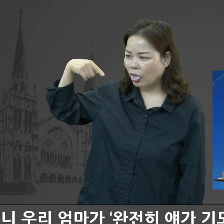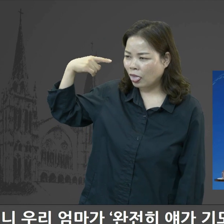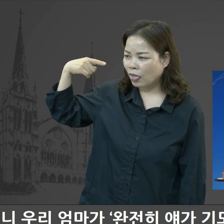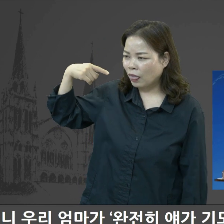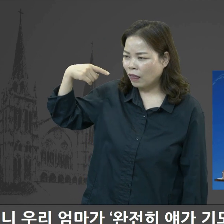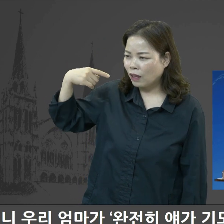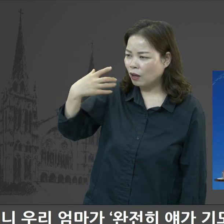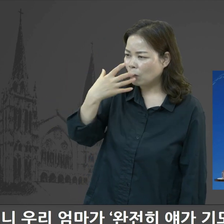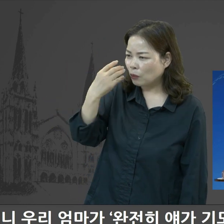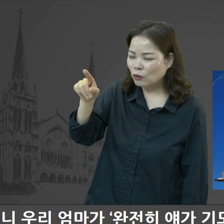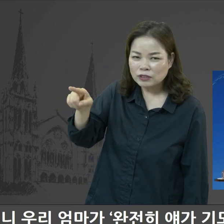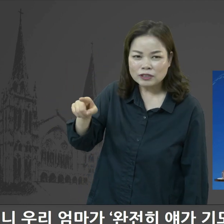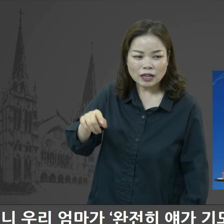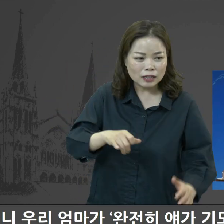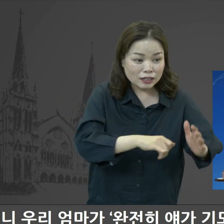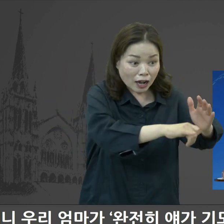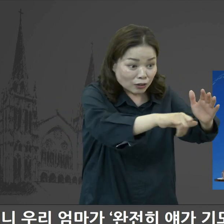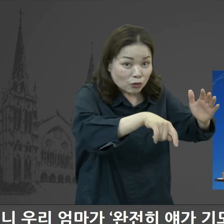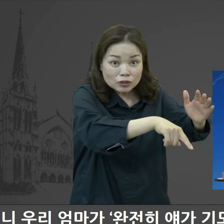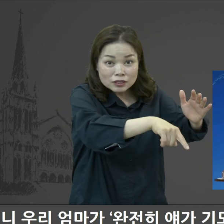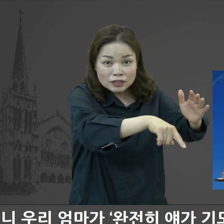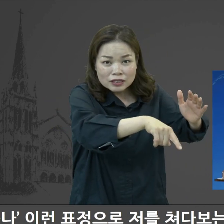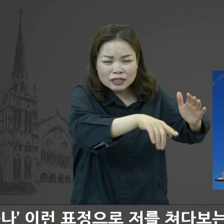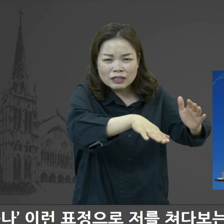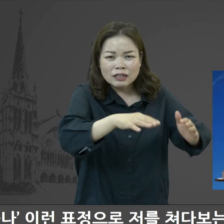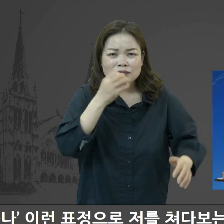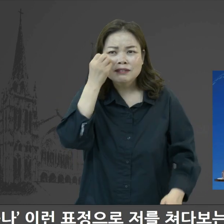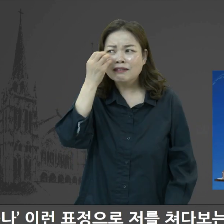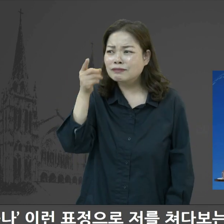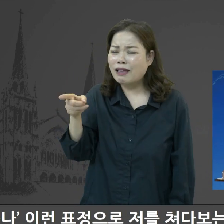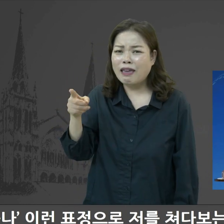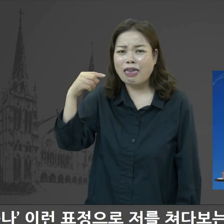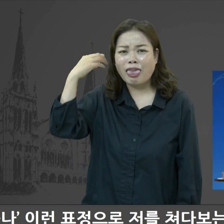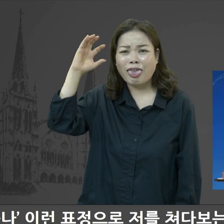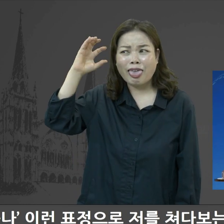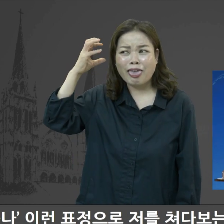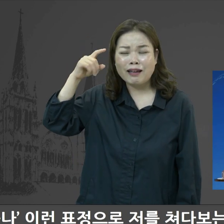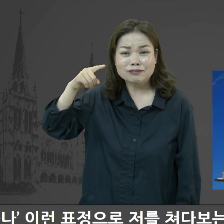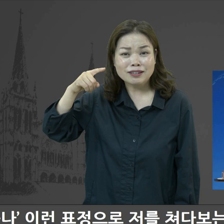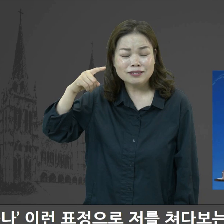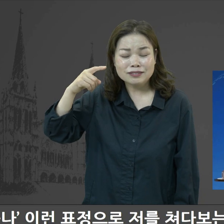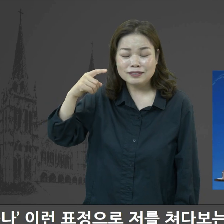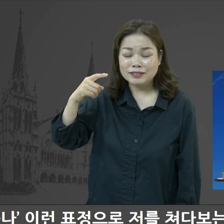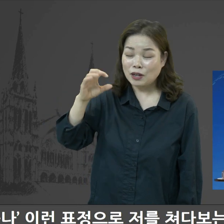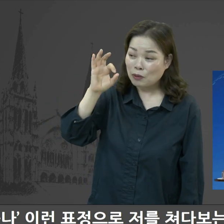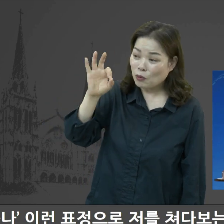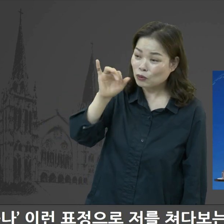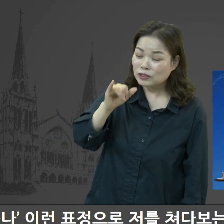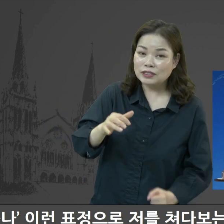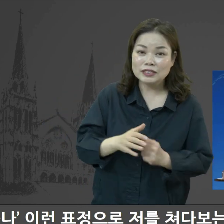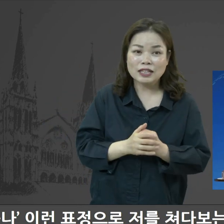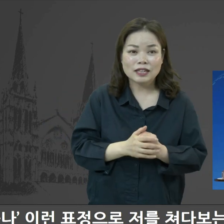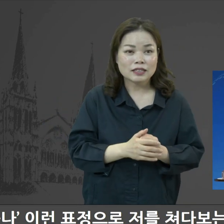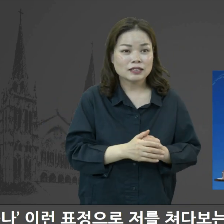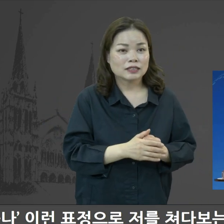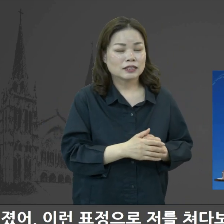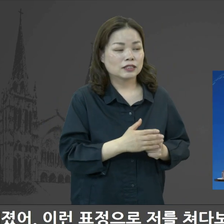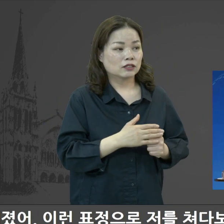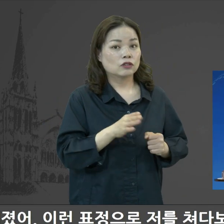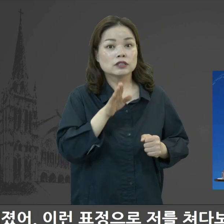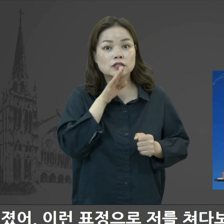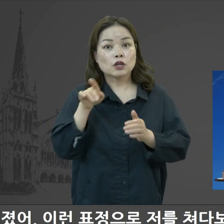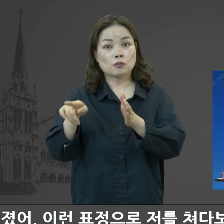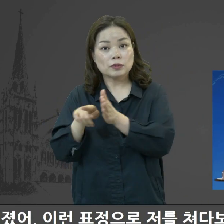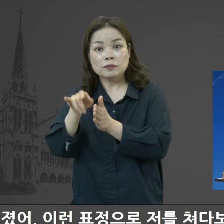표정으로 저를 쳐다보는데 우리 식구들이 다 얘가 이상해졌어 이런 걸로 저를 쳐다보는데 저는 그게 진짜로 믿어진